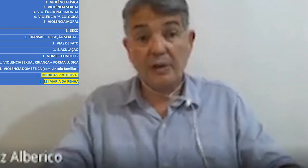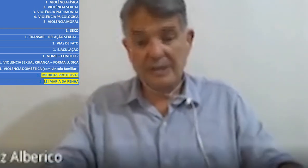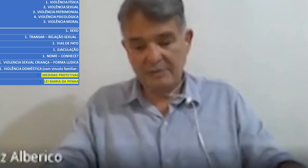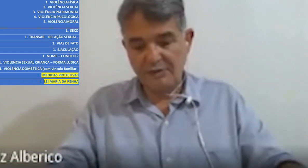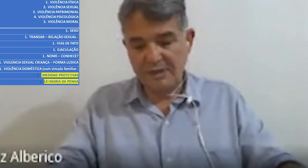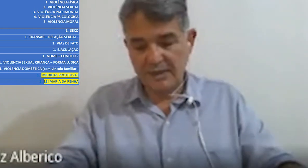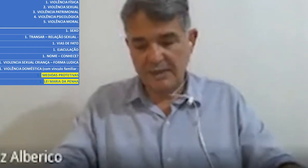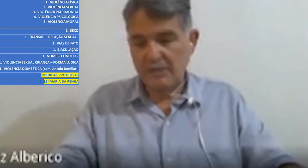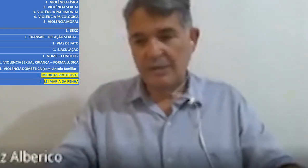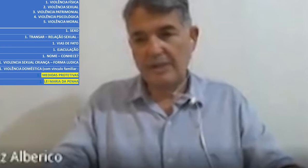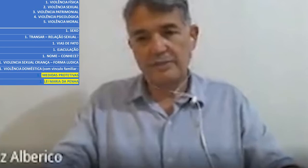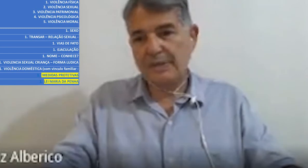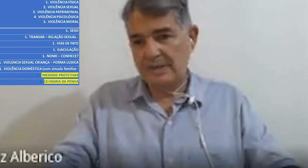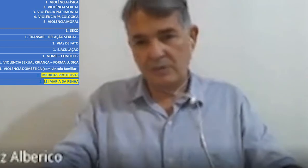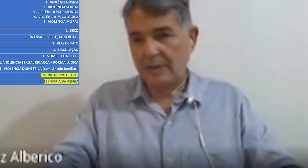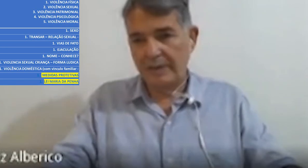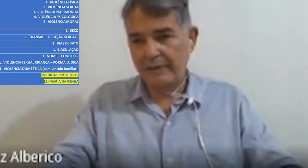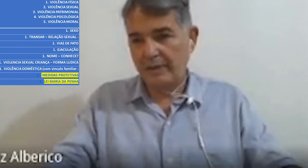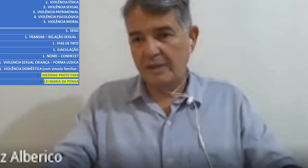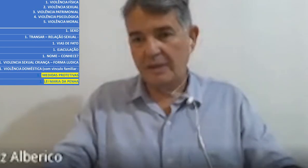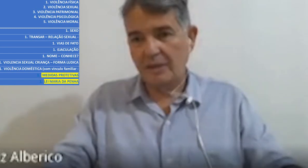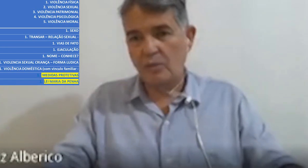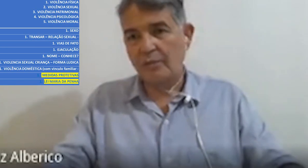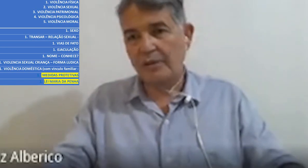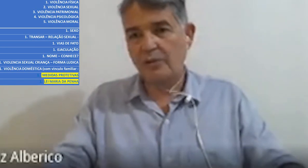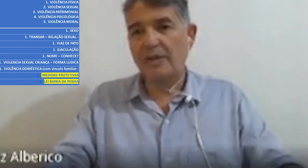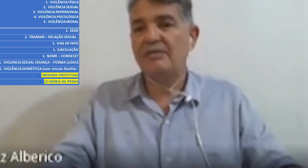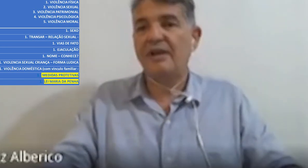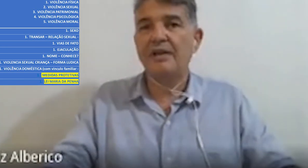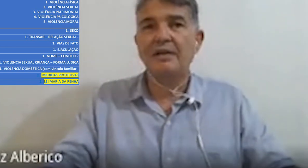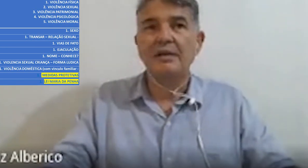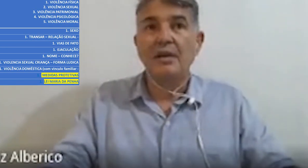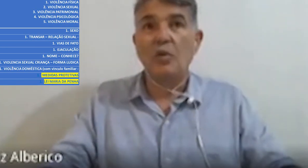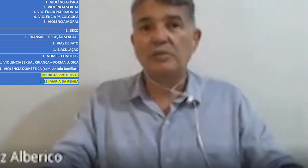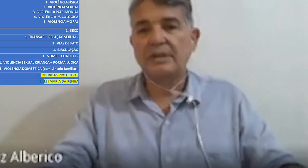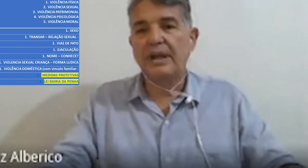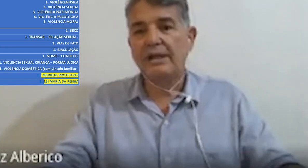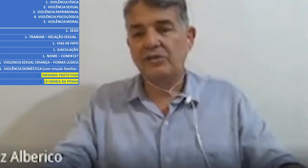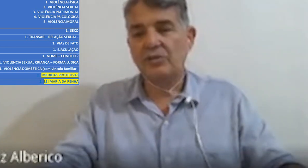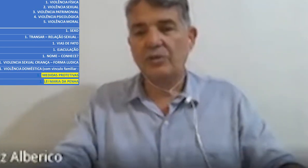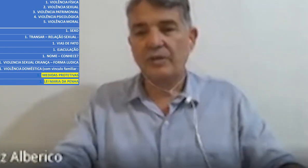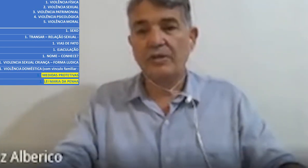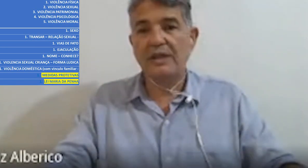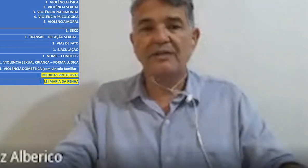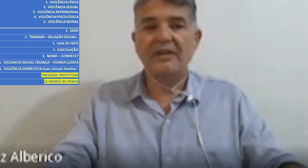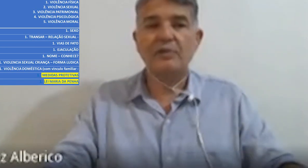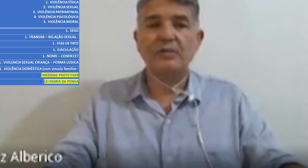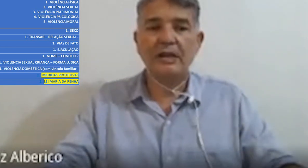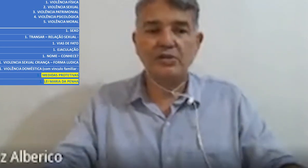Violência física, aí já está explícito, né? O momento que ele vai contar a história, o que ela vai contar a